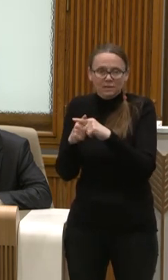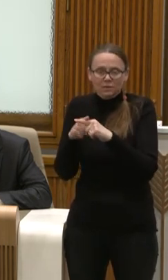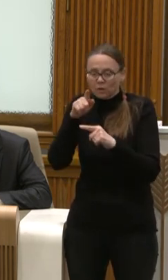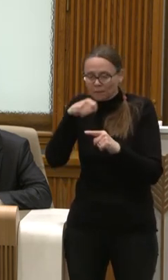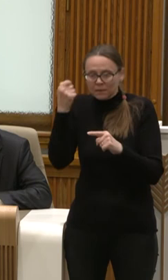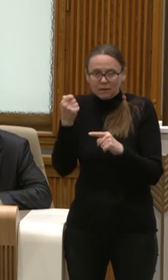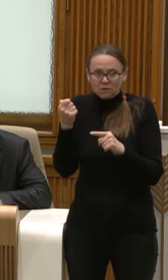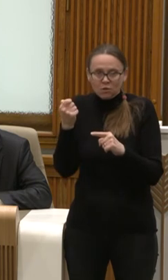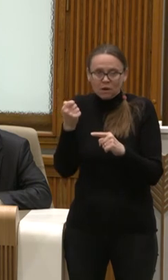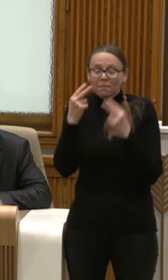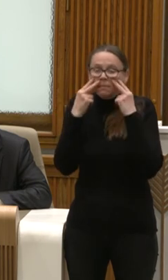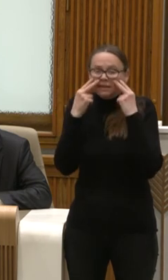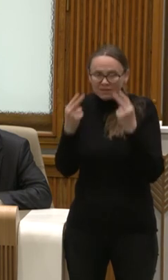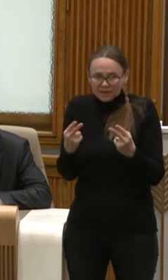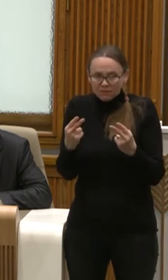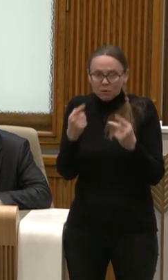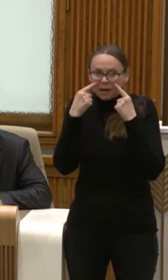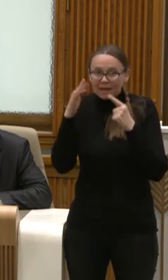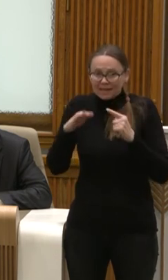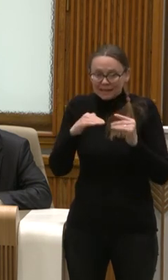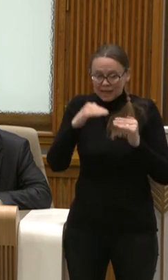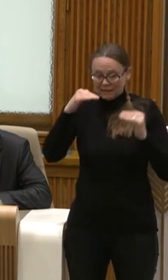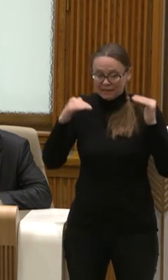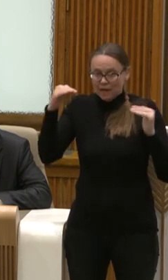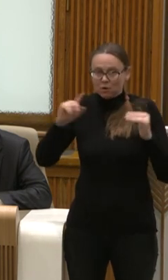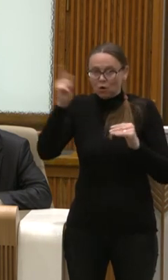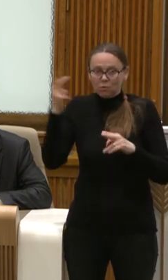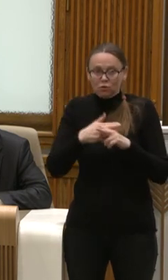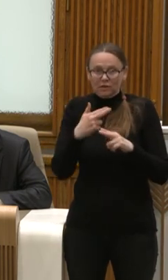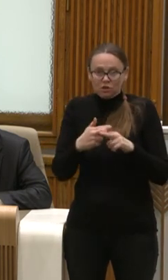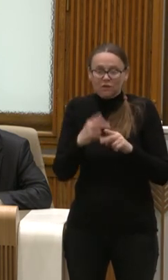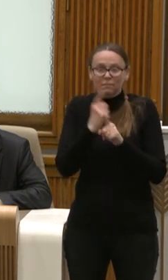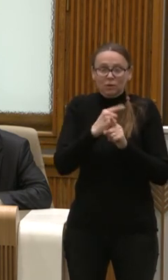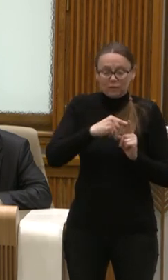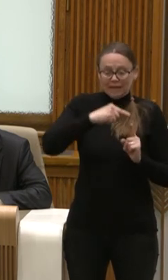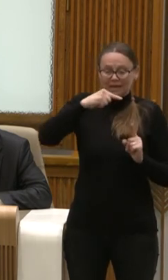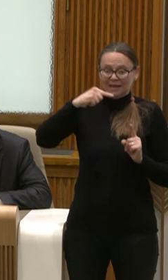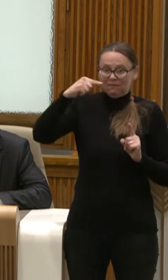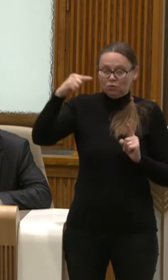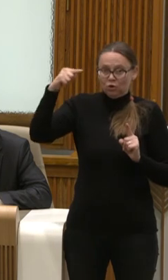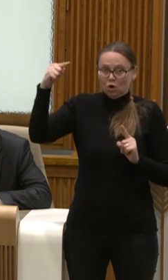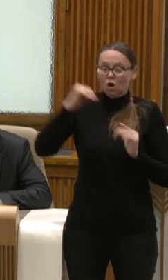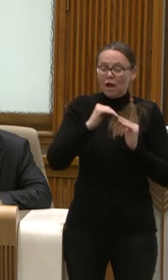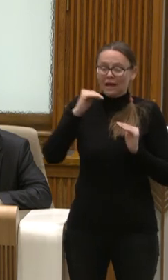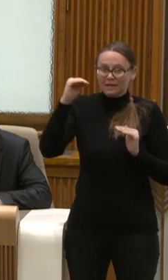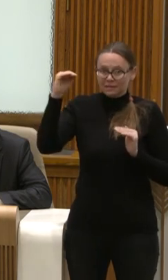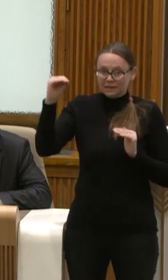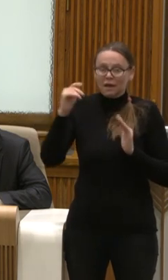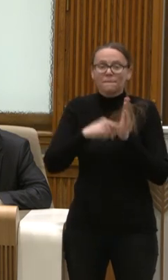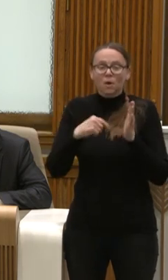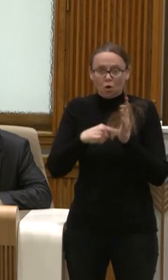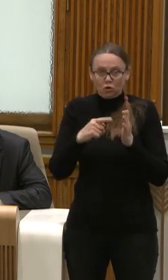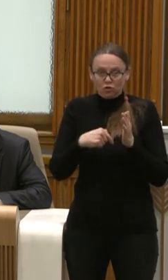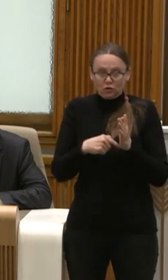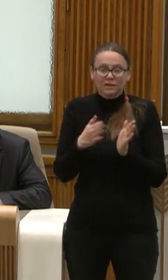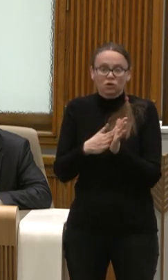brisov. Predvidevamo pa, glede na dinamiko po drugih državah in tudi na krivuljo vzpenjanja pogostnosti,